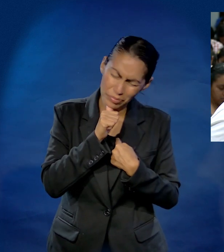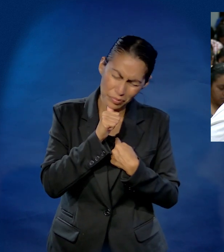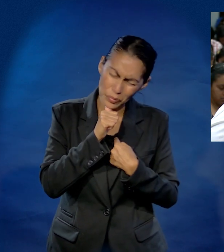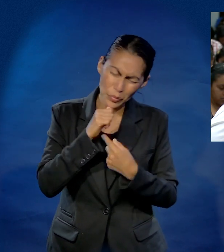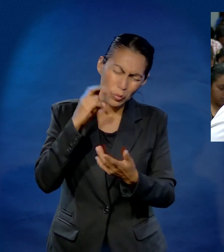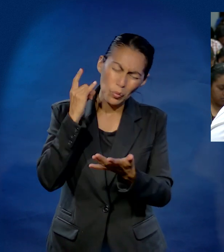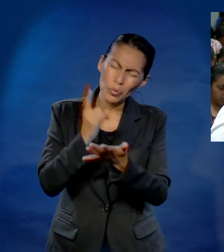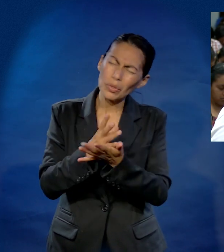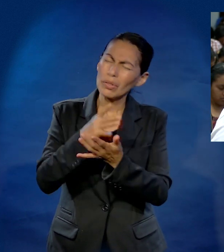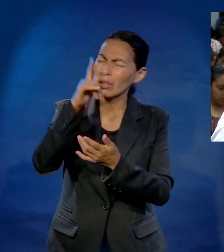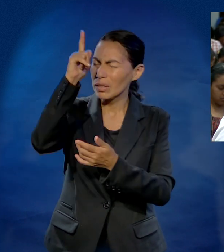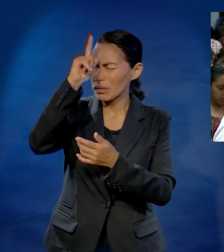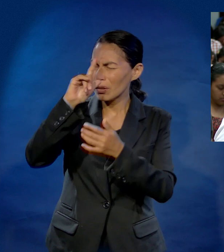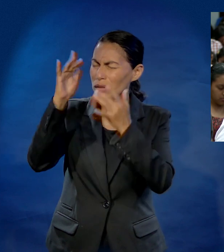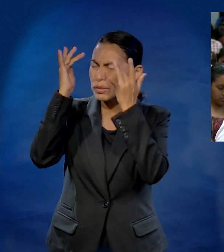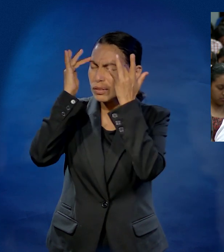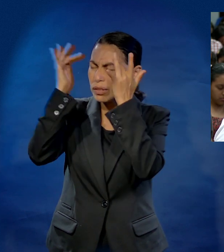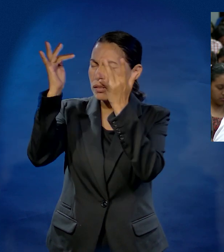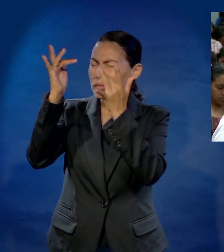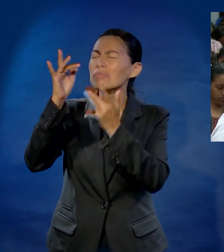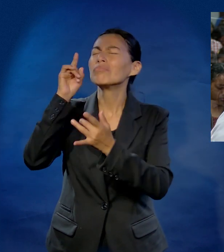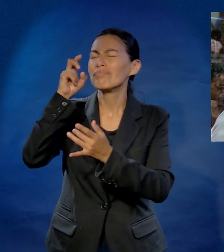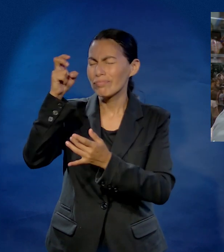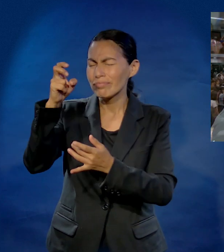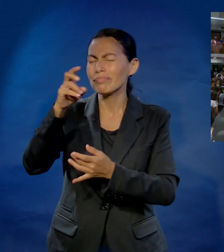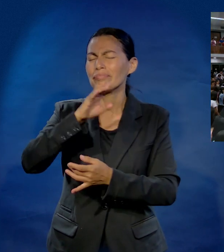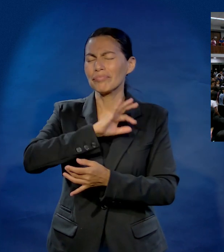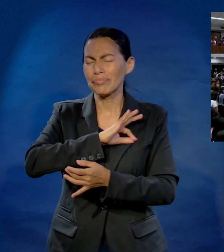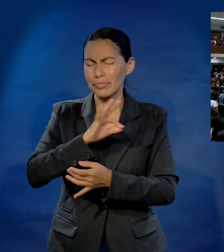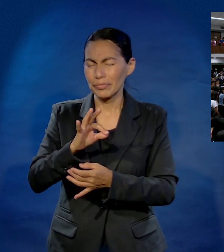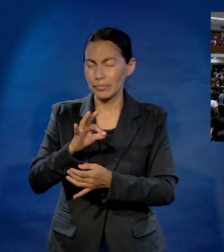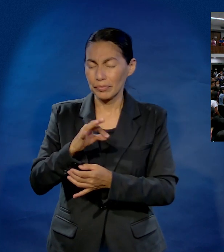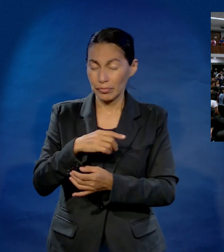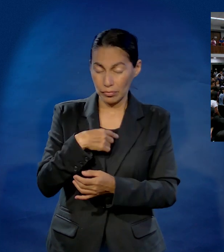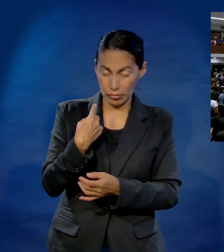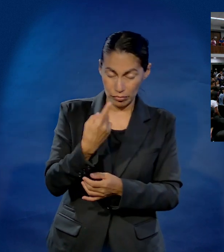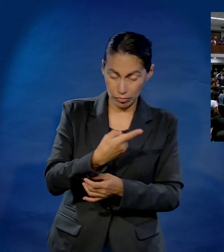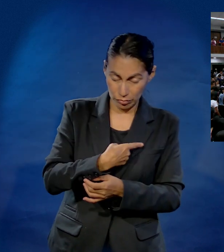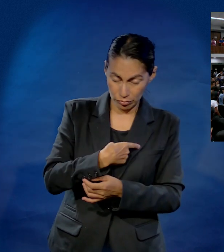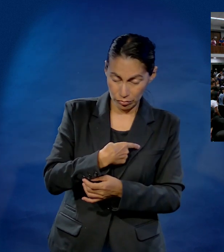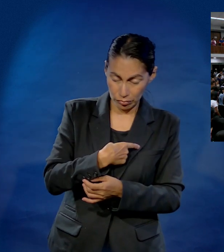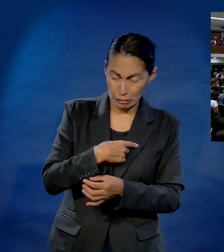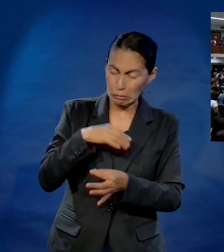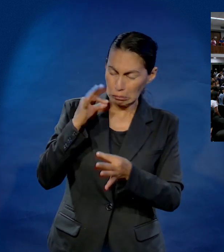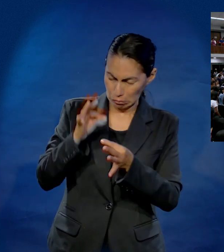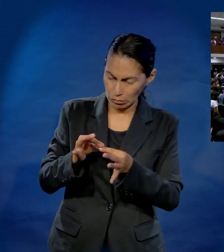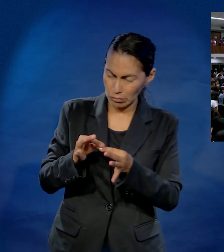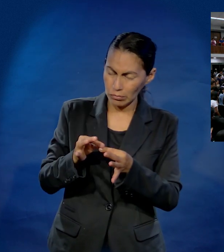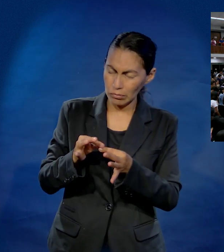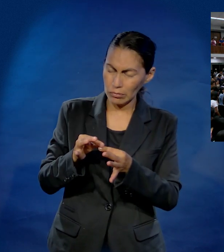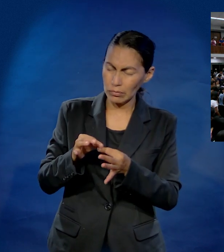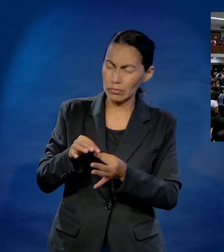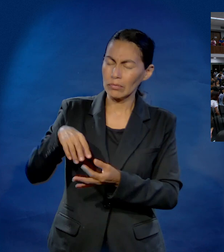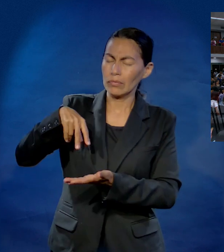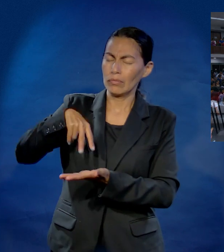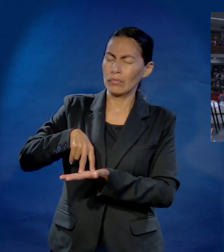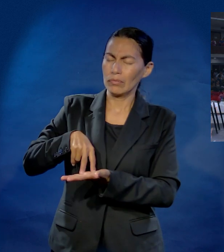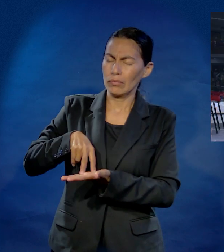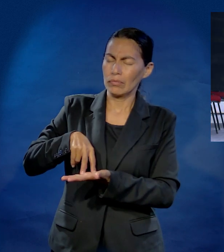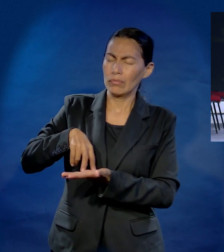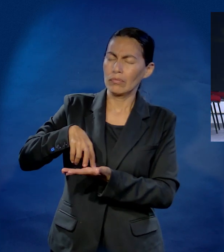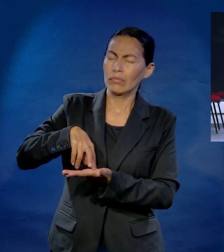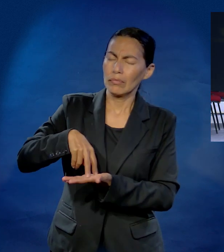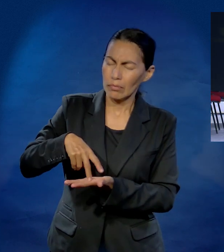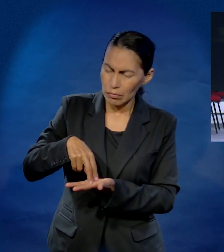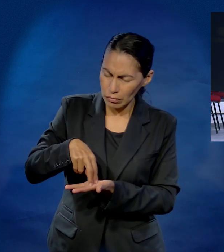Eso solo es posible para tu Santo Espíritu. Pero estamos dispuestos. Y en pie y avanzando un poco